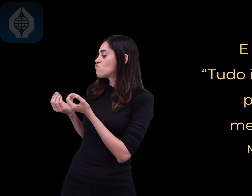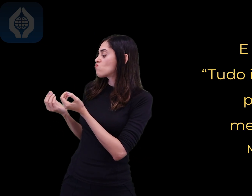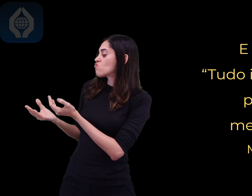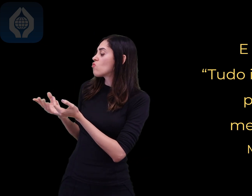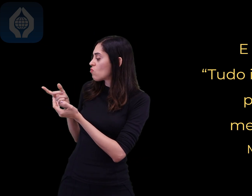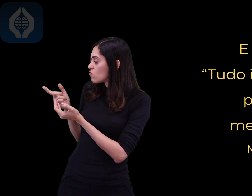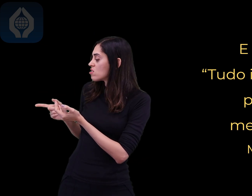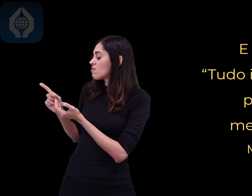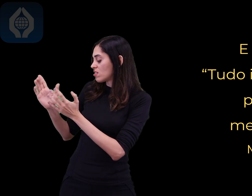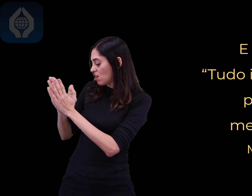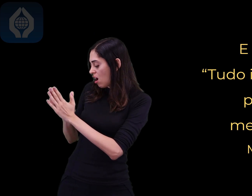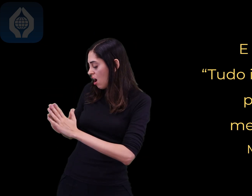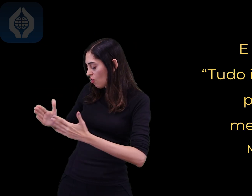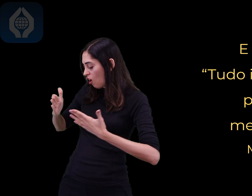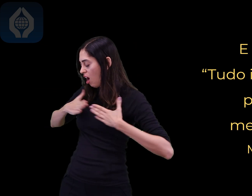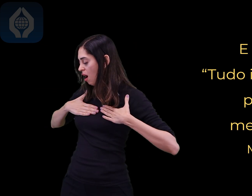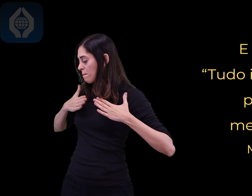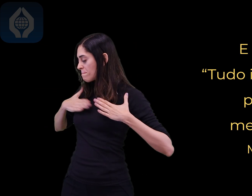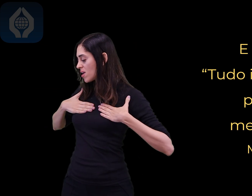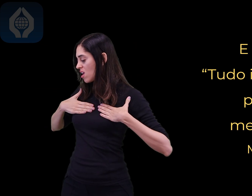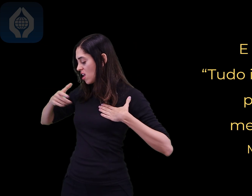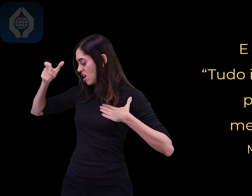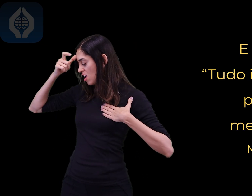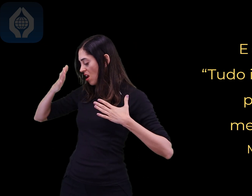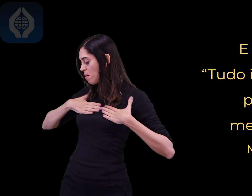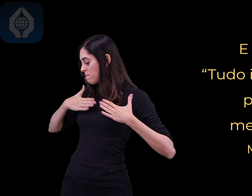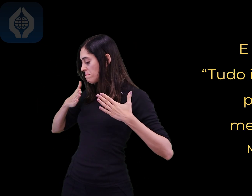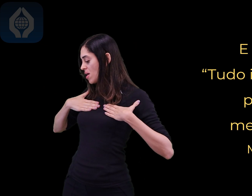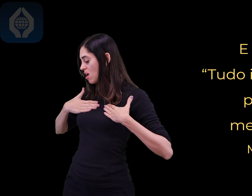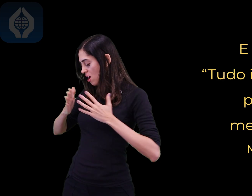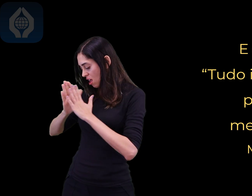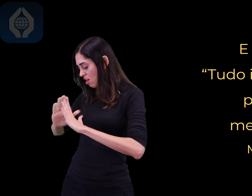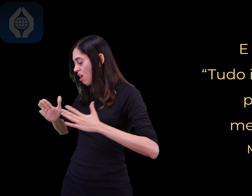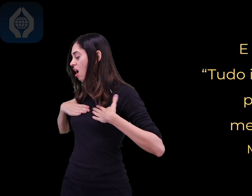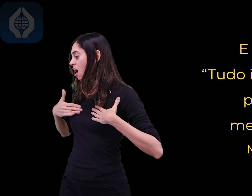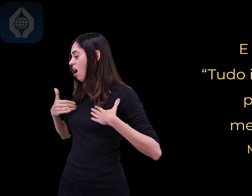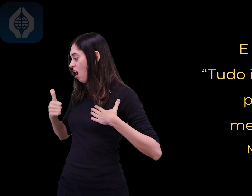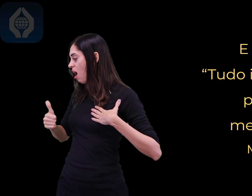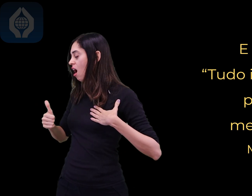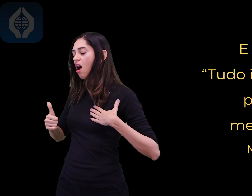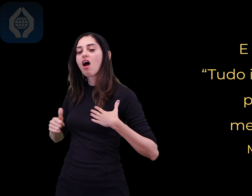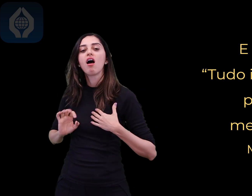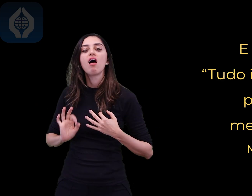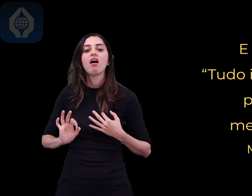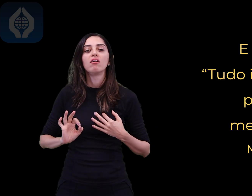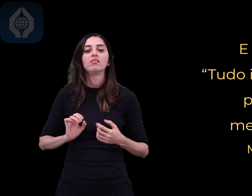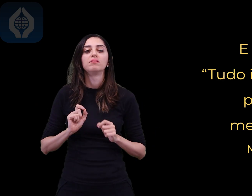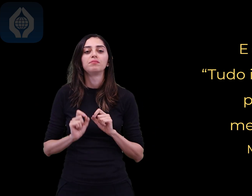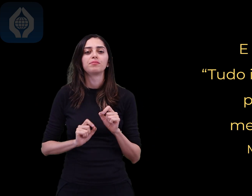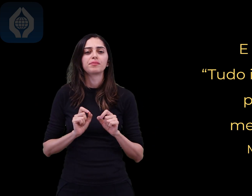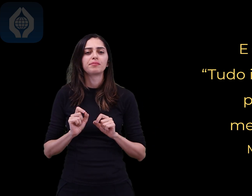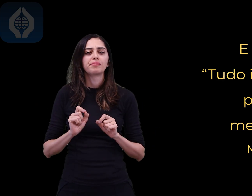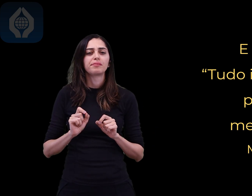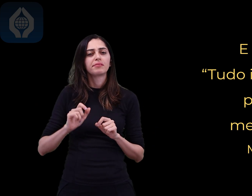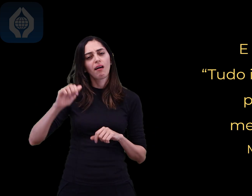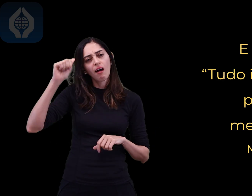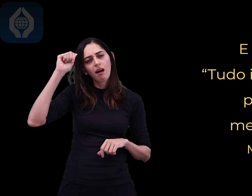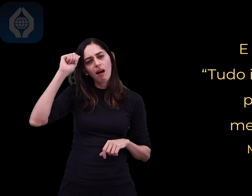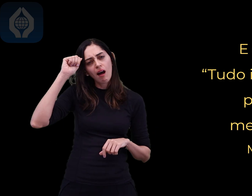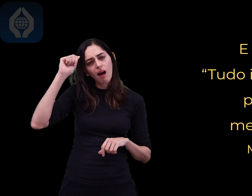Satanás podia oferecer a Jesus o controle sobre as pessoas, porque quando Adão se rebelou contra Deus e seguiu Satanás, esse tornou-se